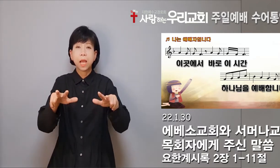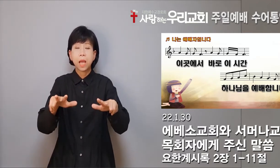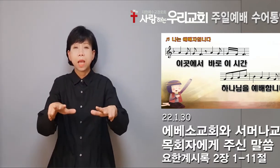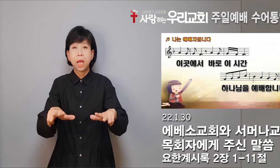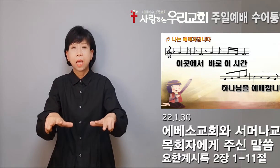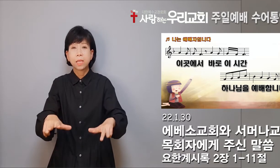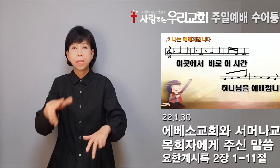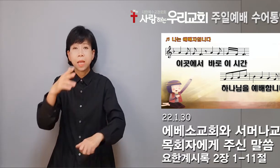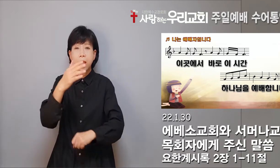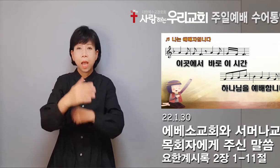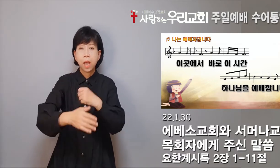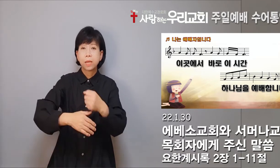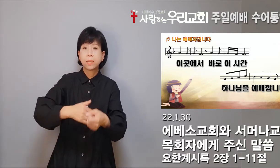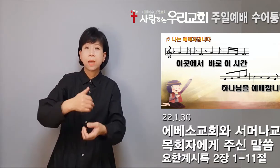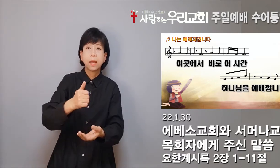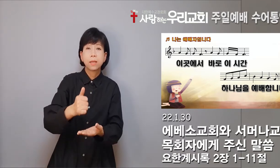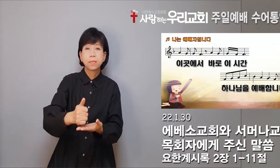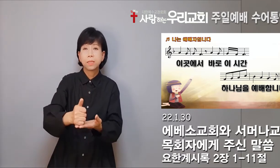바로 이 시간